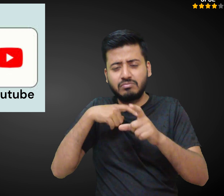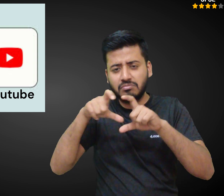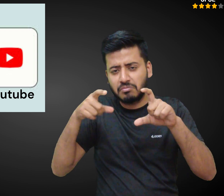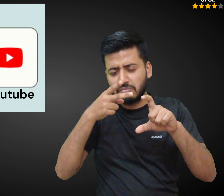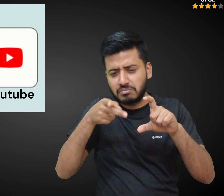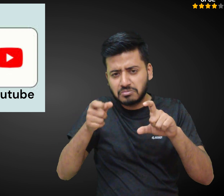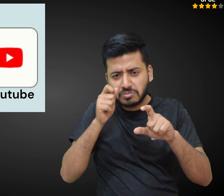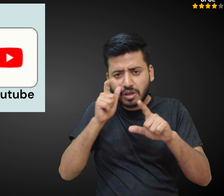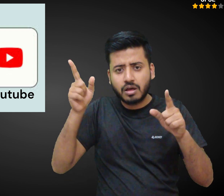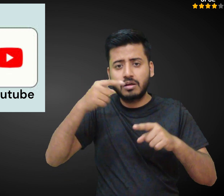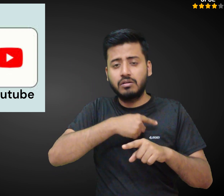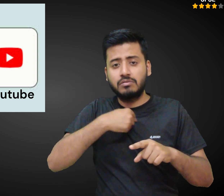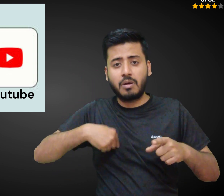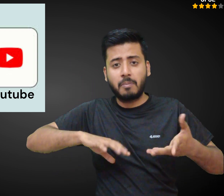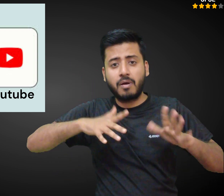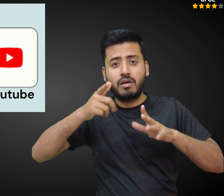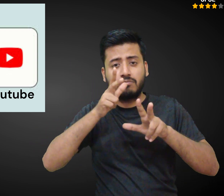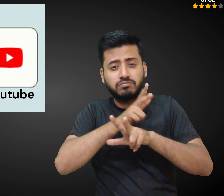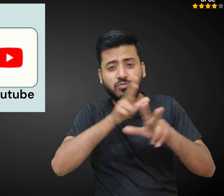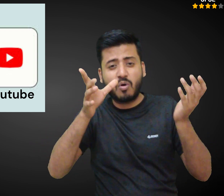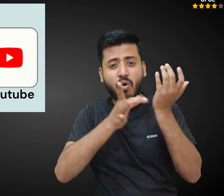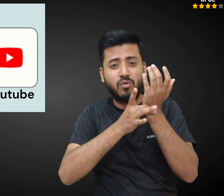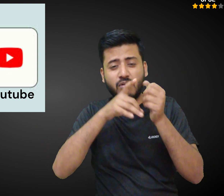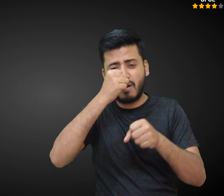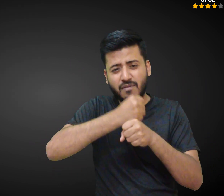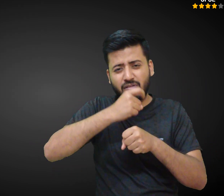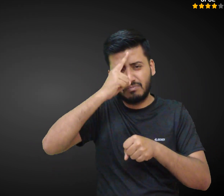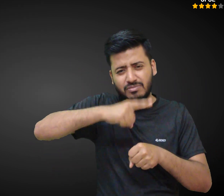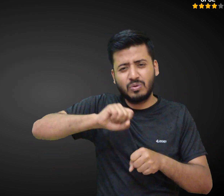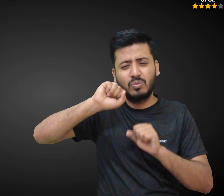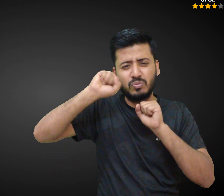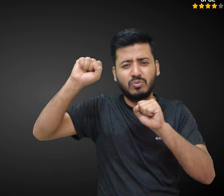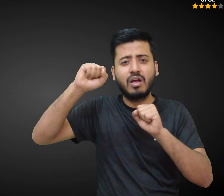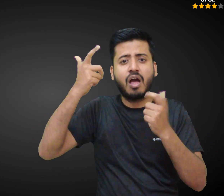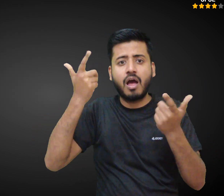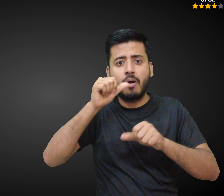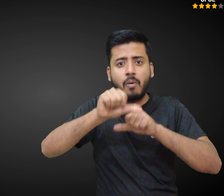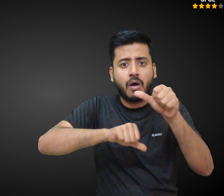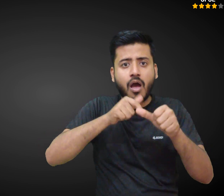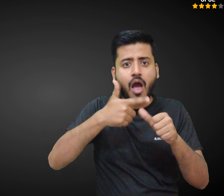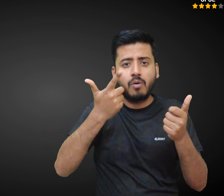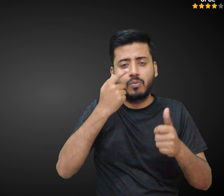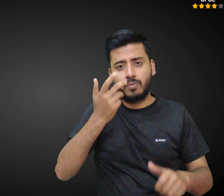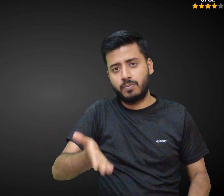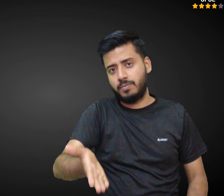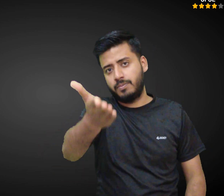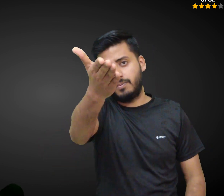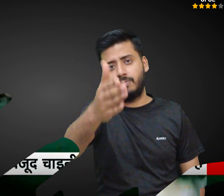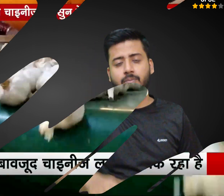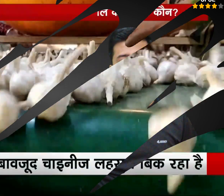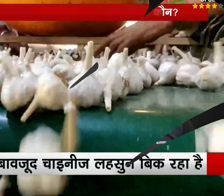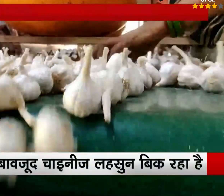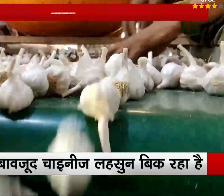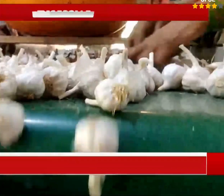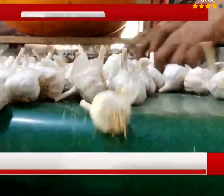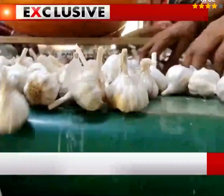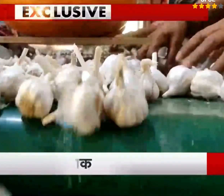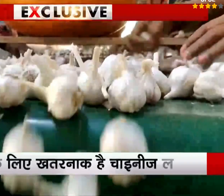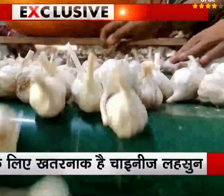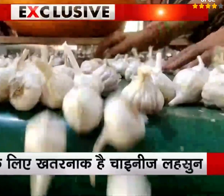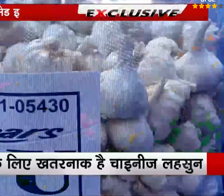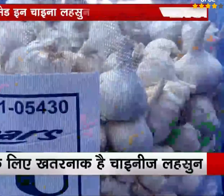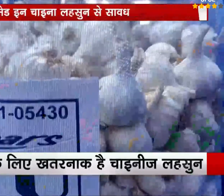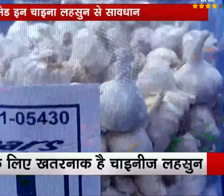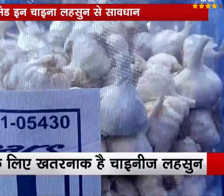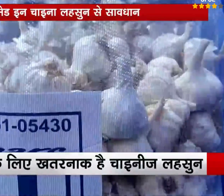the Customs Department has recently seized 16 tons of Chinese garlic, which is considered extremely dangerous for इस health. लहसुन के खाने से